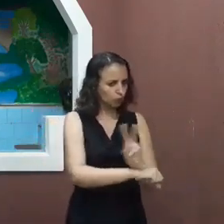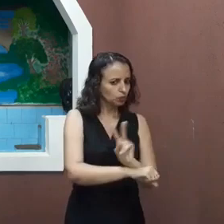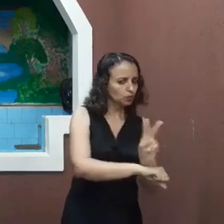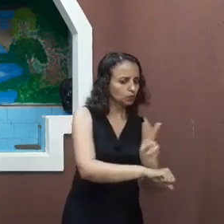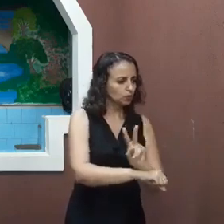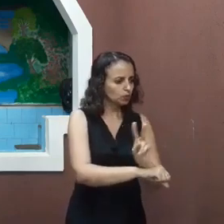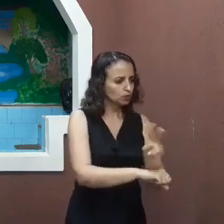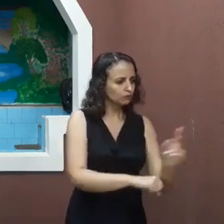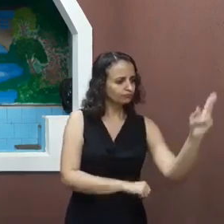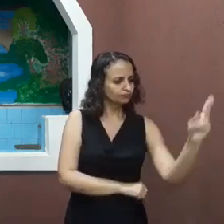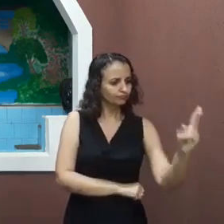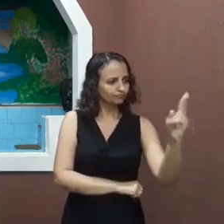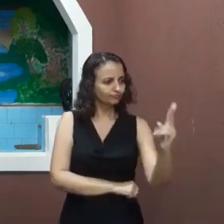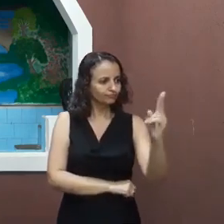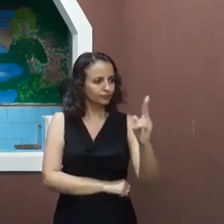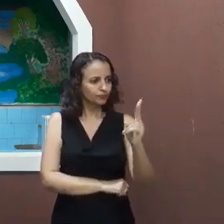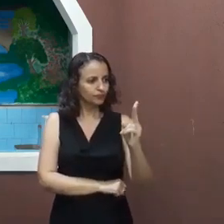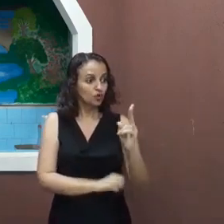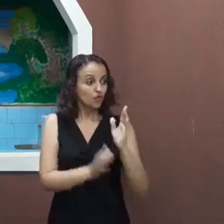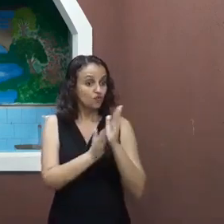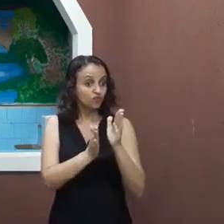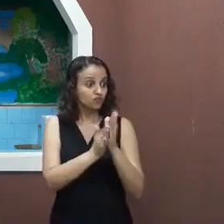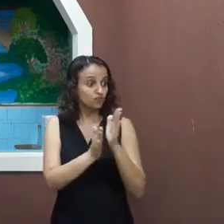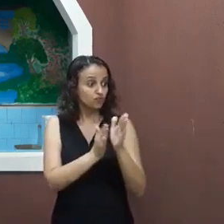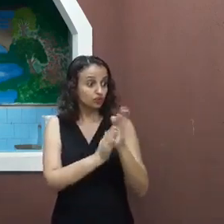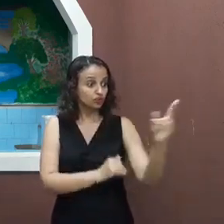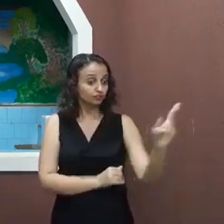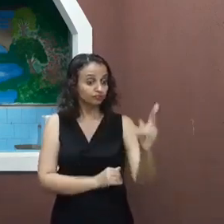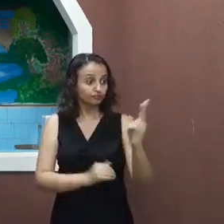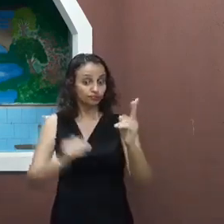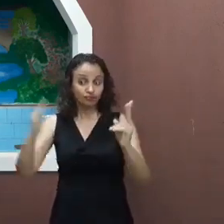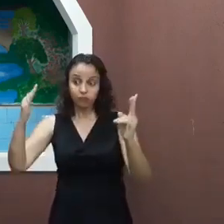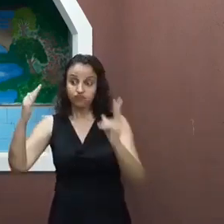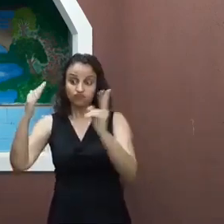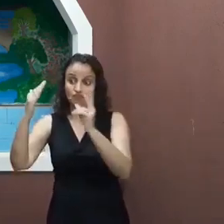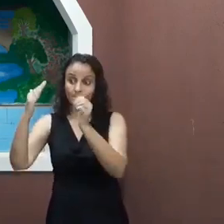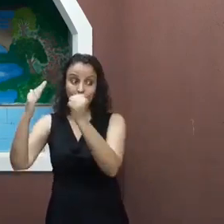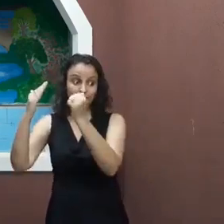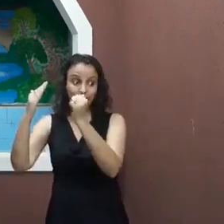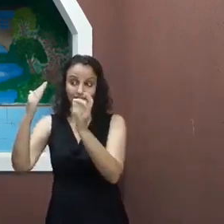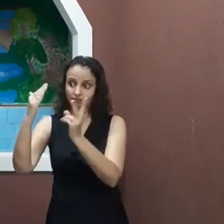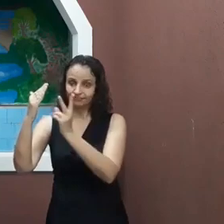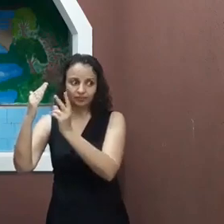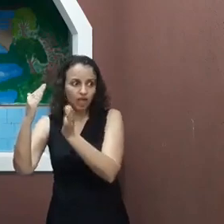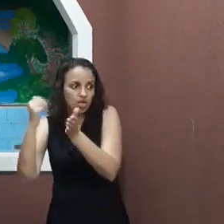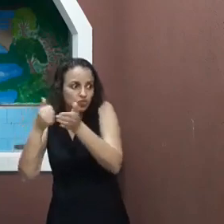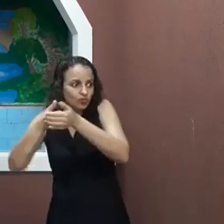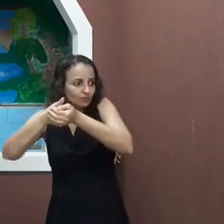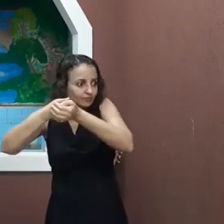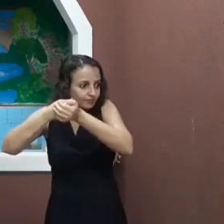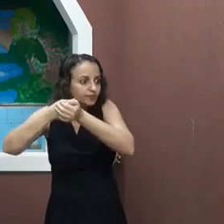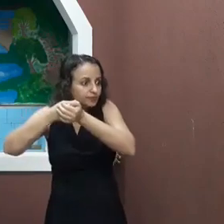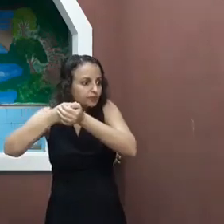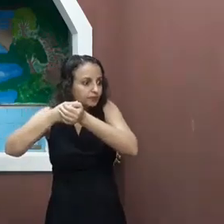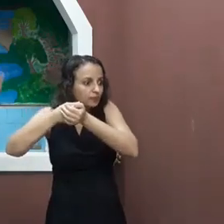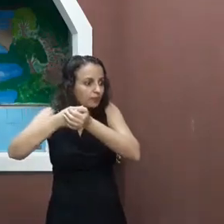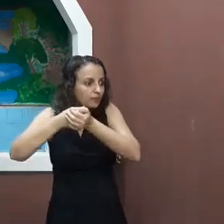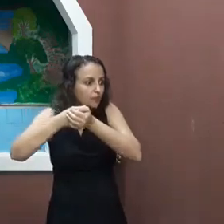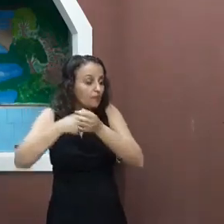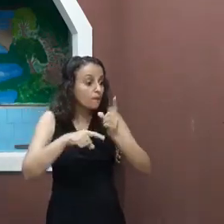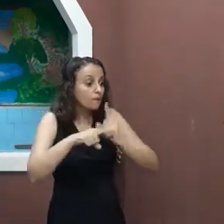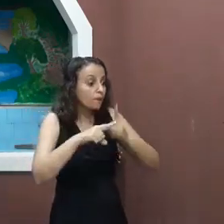os guardou e fez ali um acordo com eles. E quando você vai olhar lá em Mateus, a genealogia de Jesus, dá